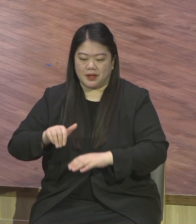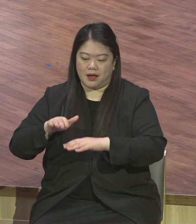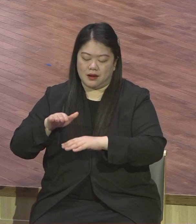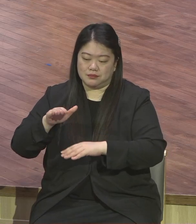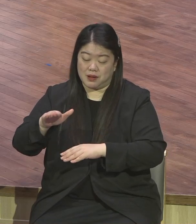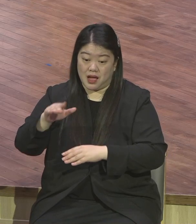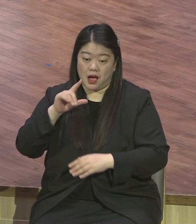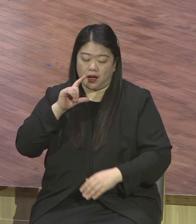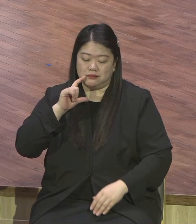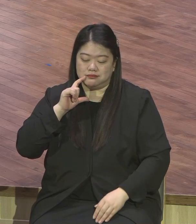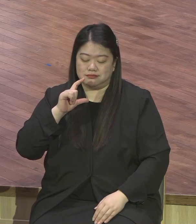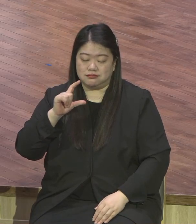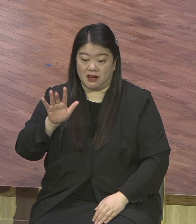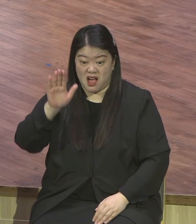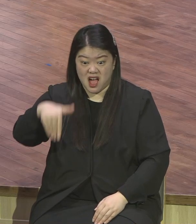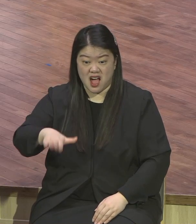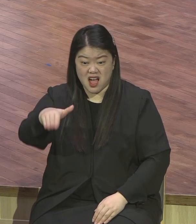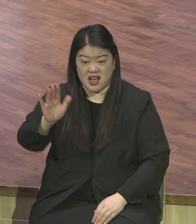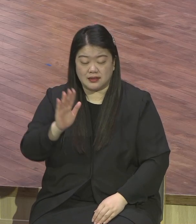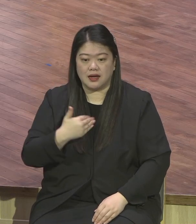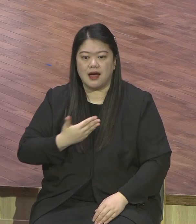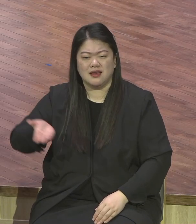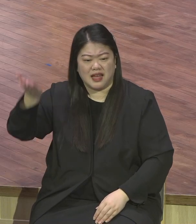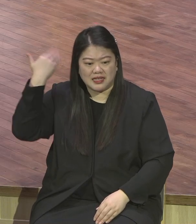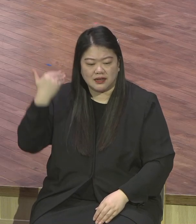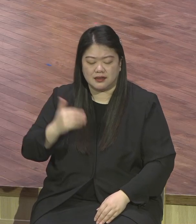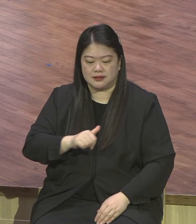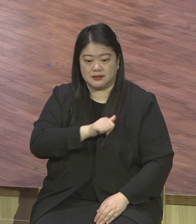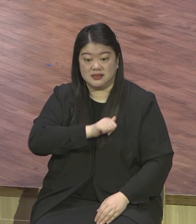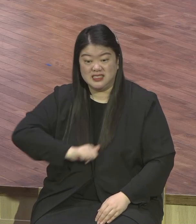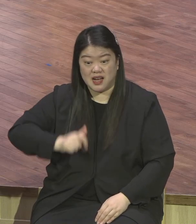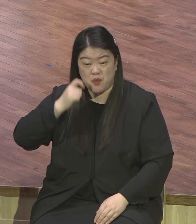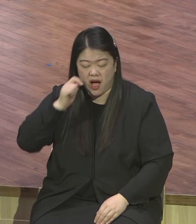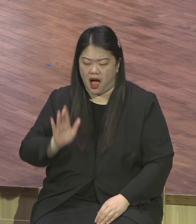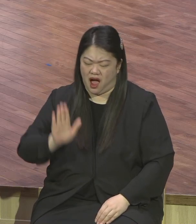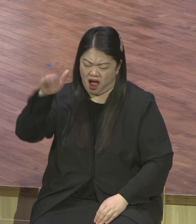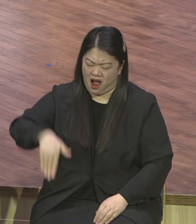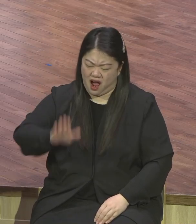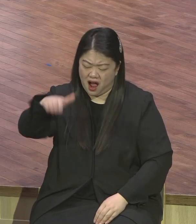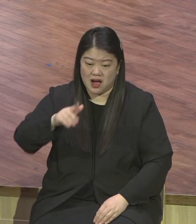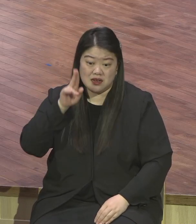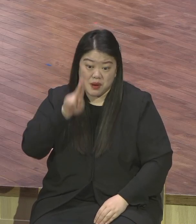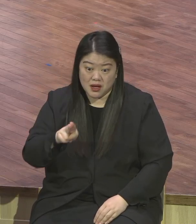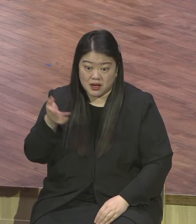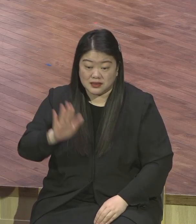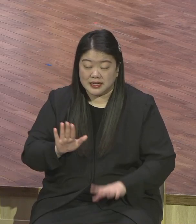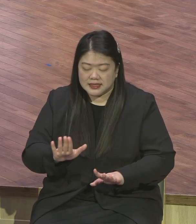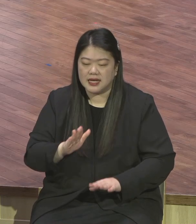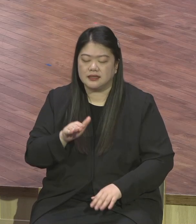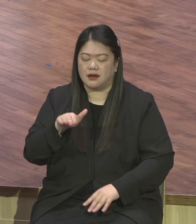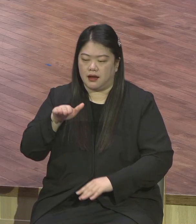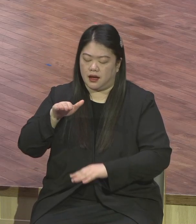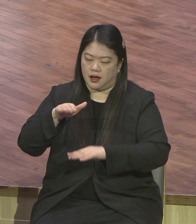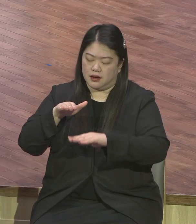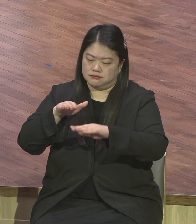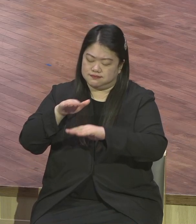한마디로 안쪽으로 이렇게 치우치지 않고 성질을 푹푹 내고 안 해요. 그런 거. 화내지 않아요. 아주 객관성